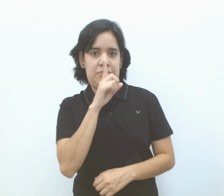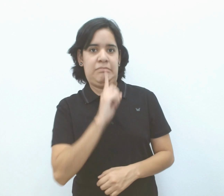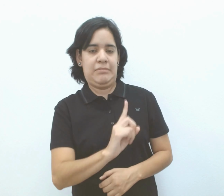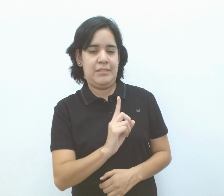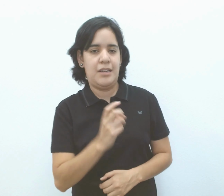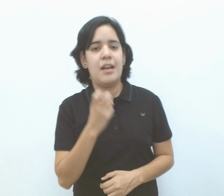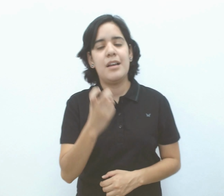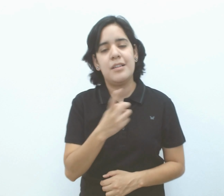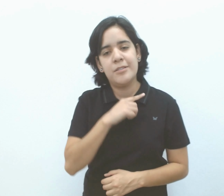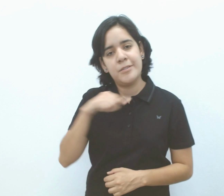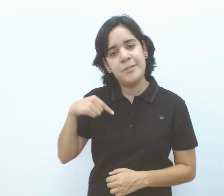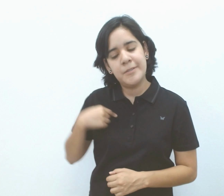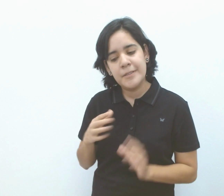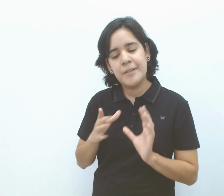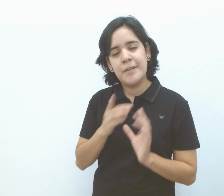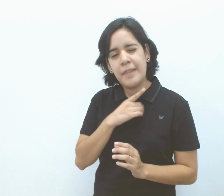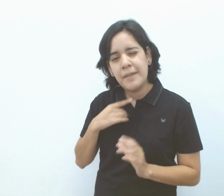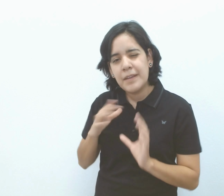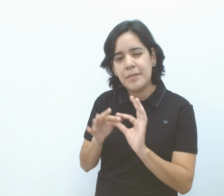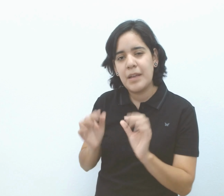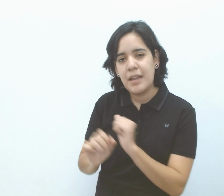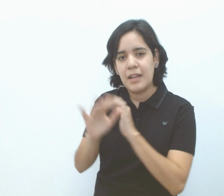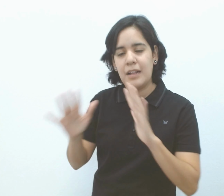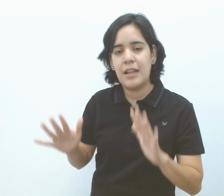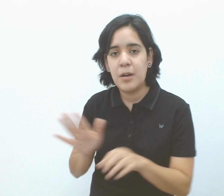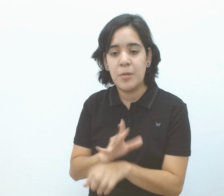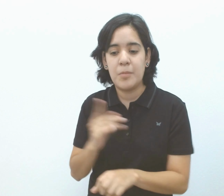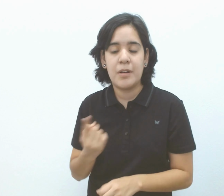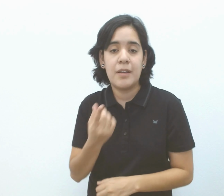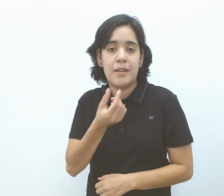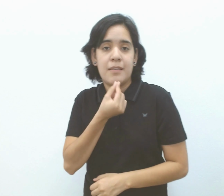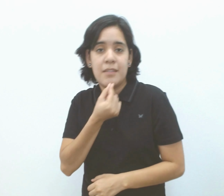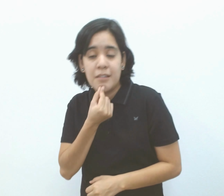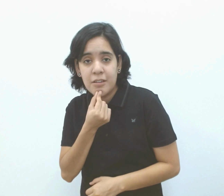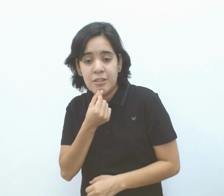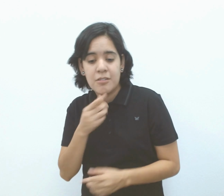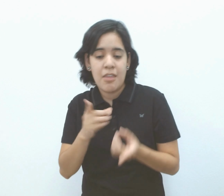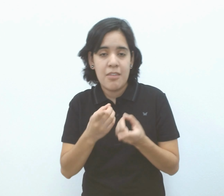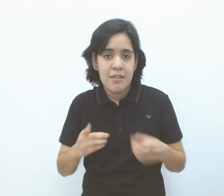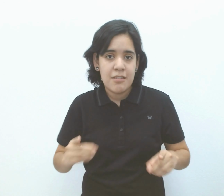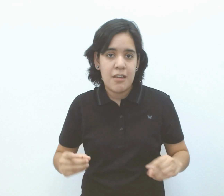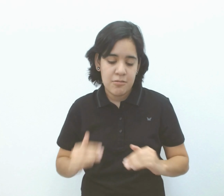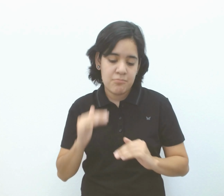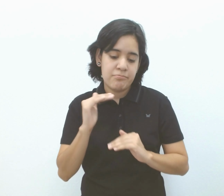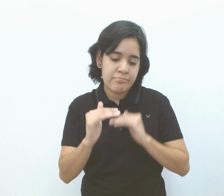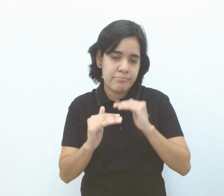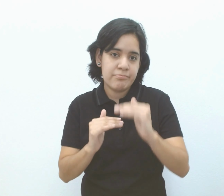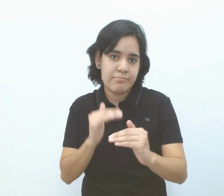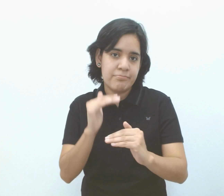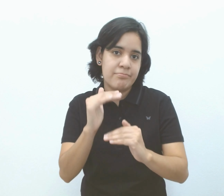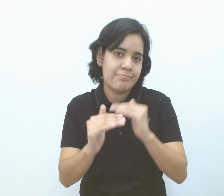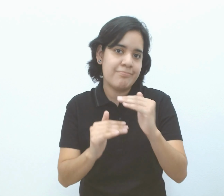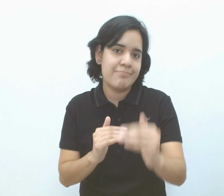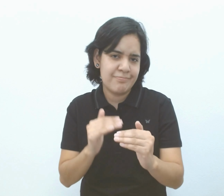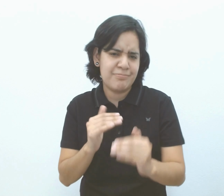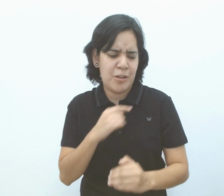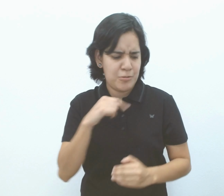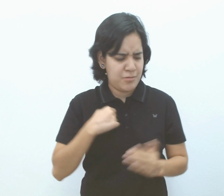ya pueden hacer eso. A nosotros nos queda clarísimo que los niños van viviendo etapas de desarrollo y que aunque hay tablas de desarrollo que nos ayudan a ir viendo un